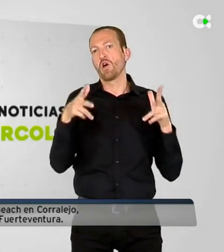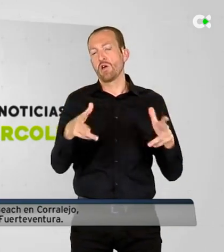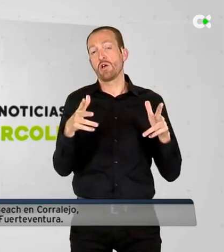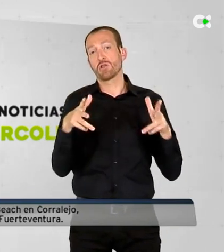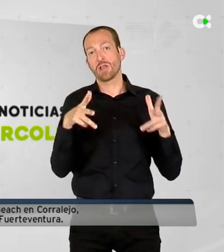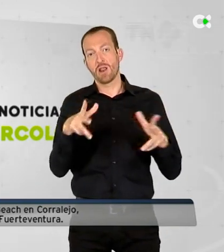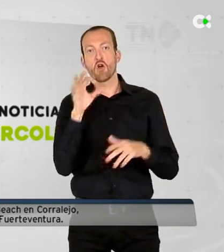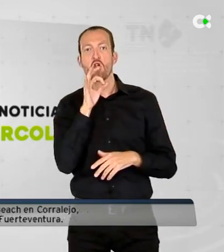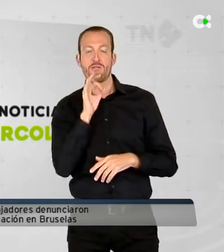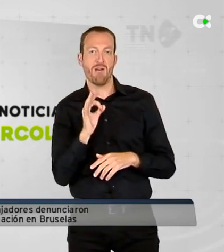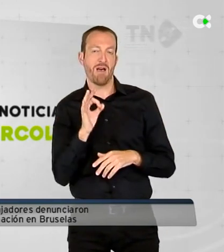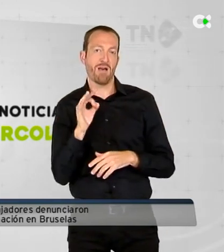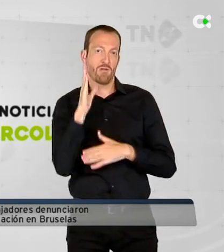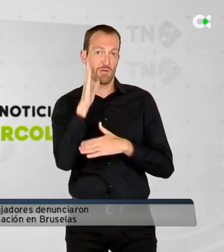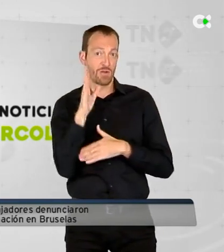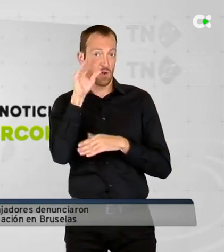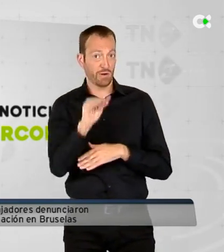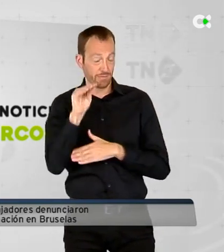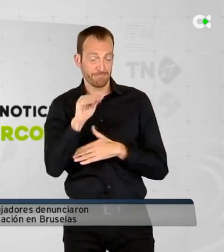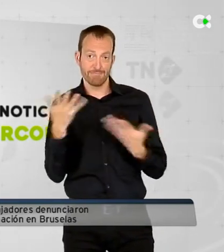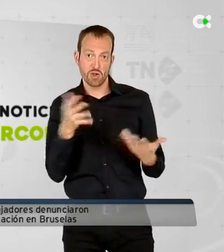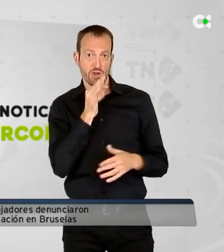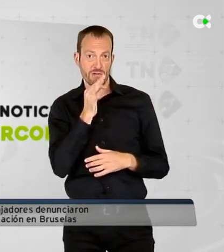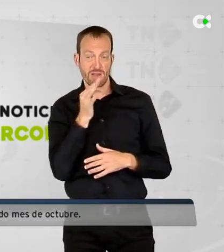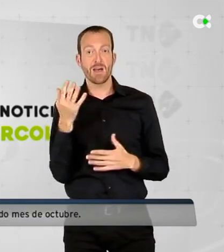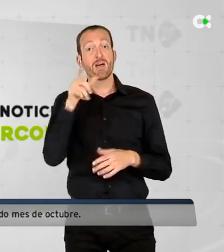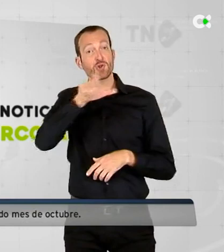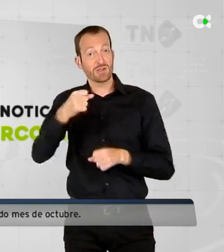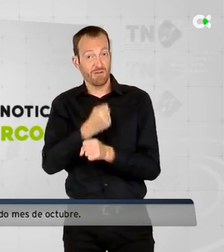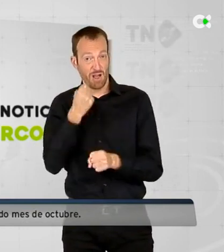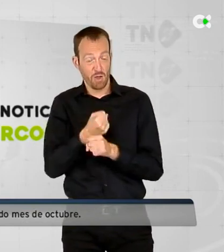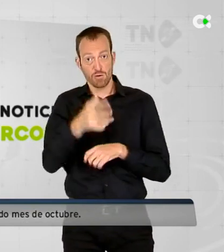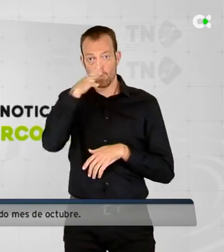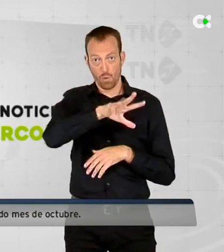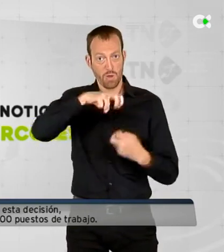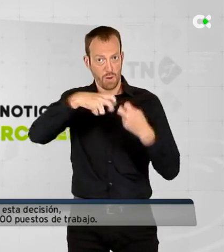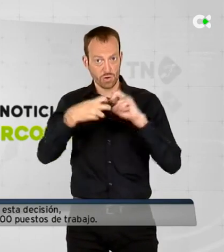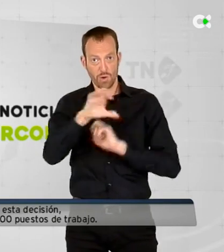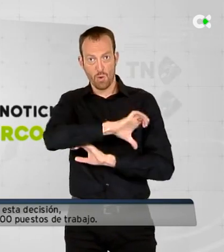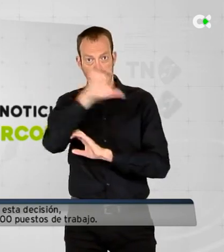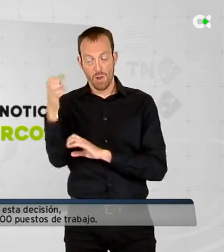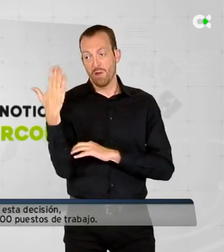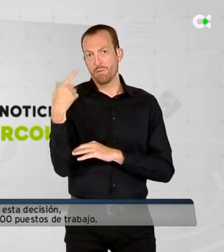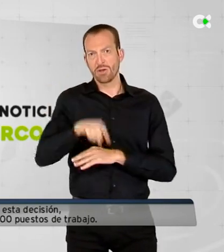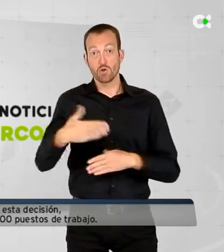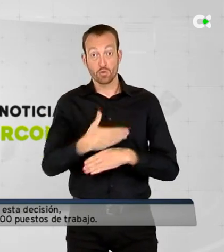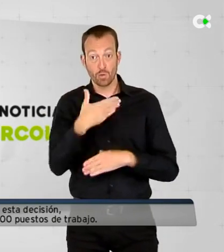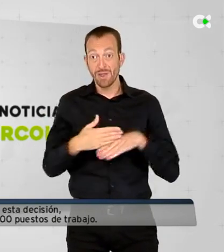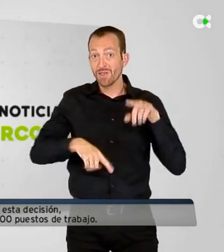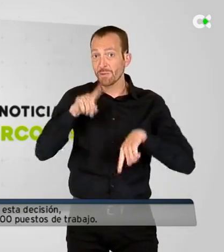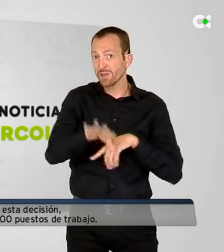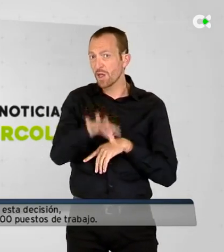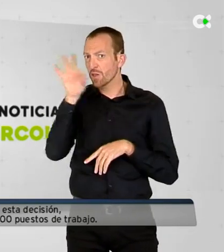Corralejo, en Fuerteventura. Los trabajadores denunciaron su situación en Bruselas el pasado mes de octubre. De esa decisión dependen 400